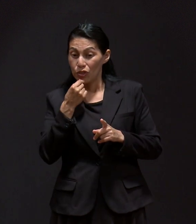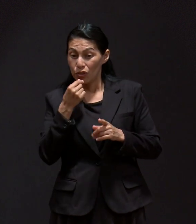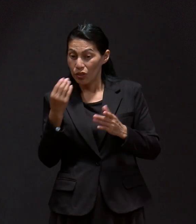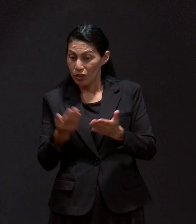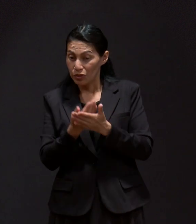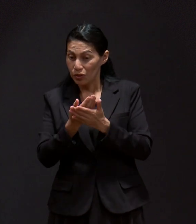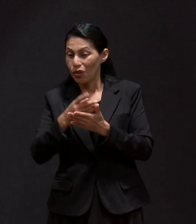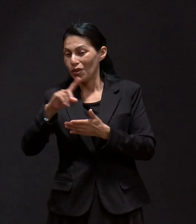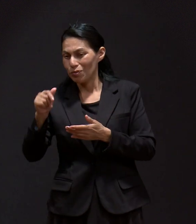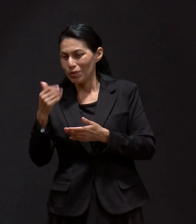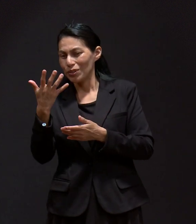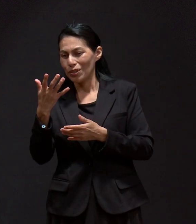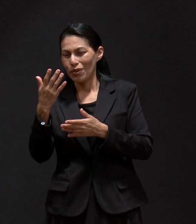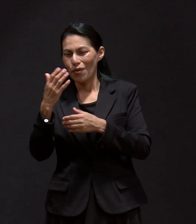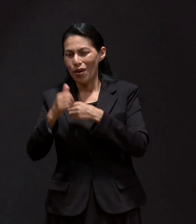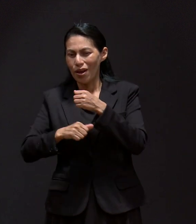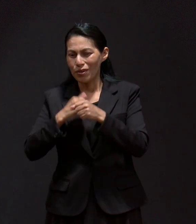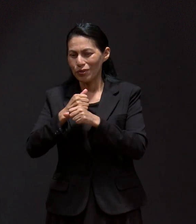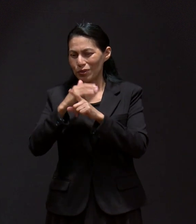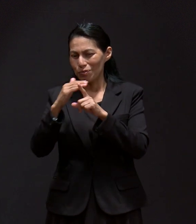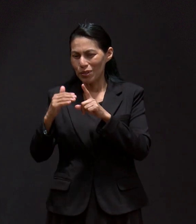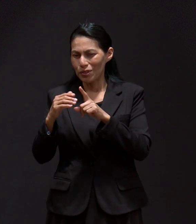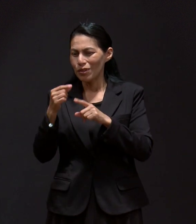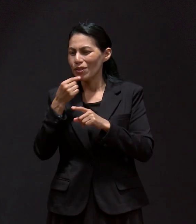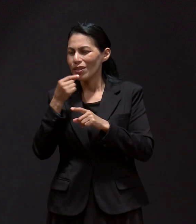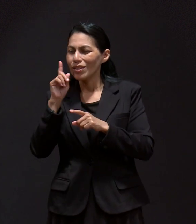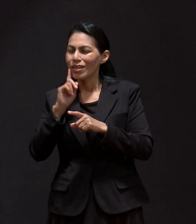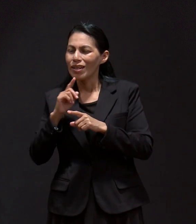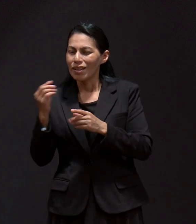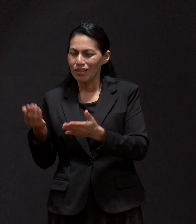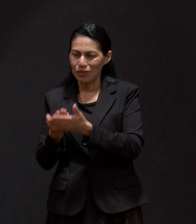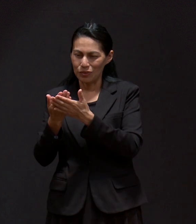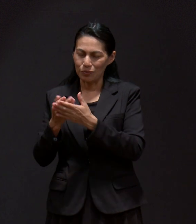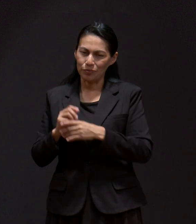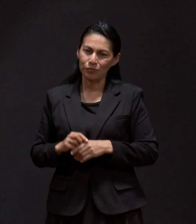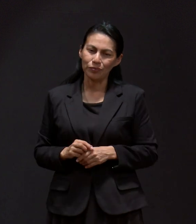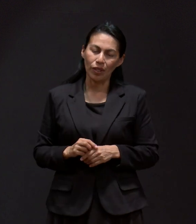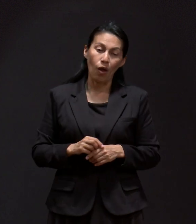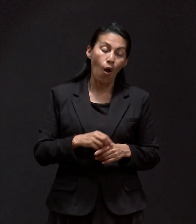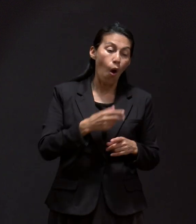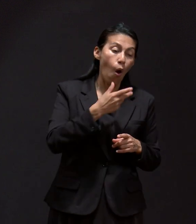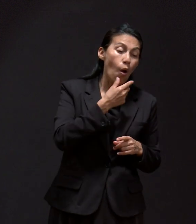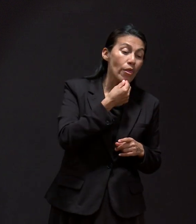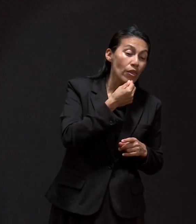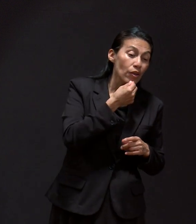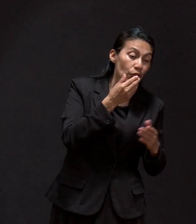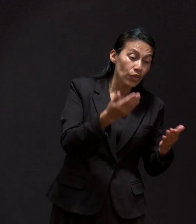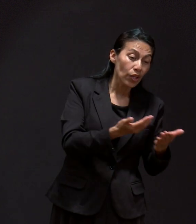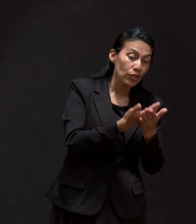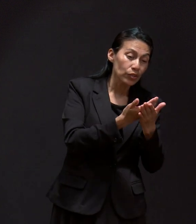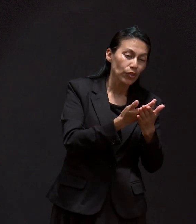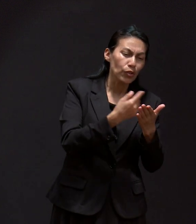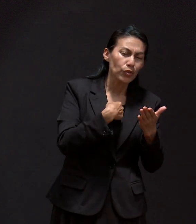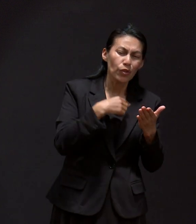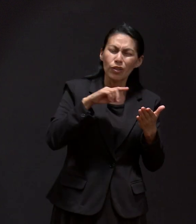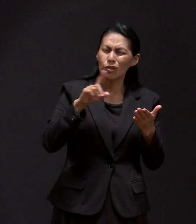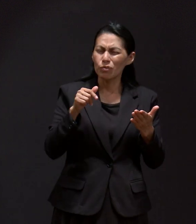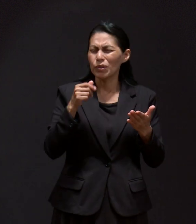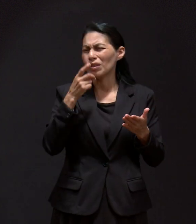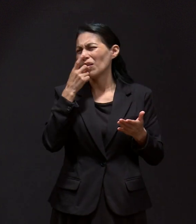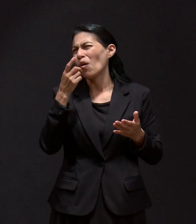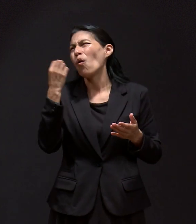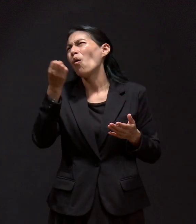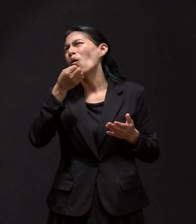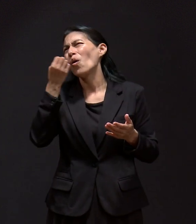yo estaba embarazada de aileen este yo le pedí a dios que me diera una niña su papá me decía